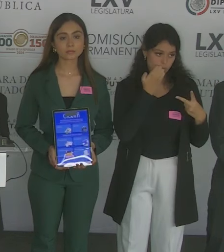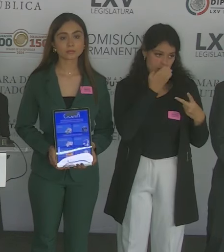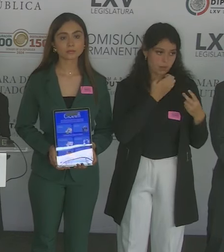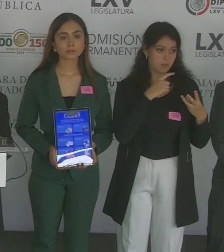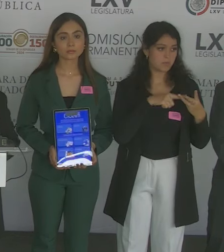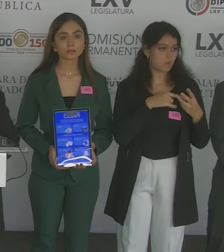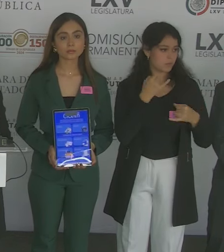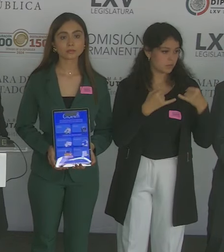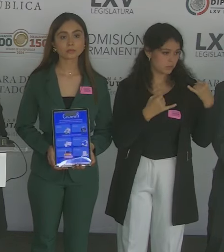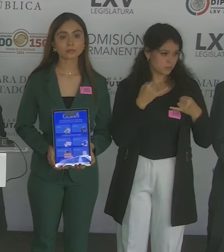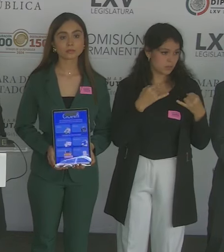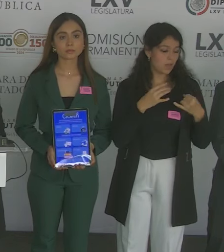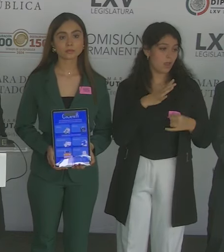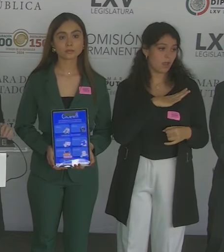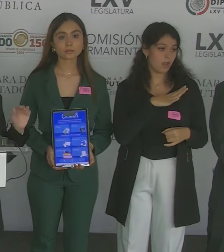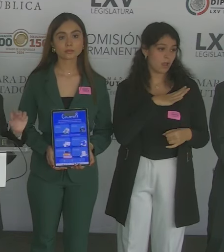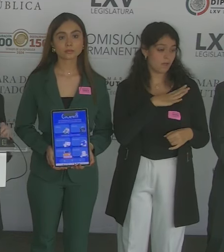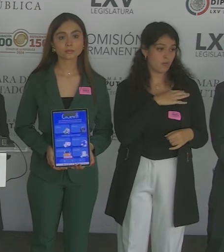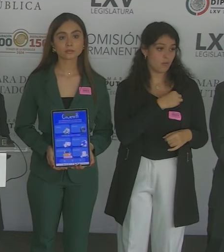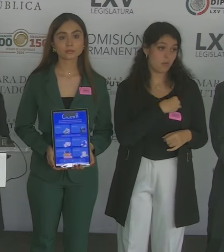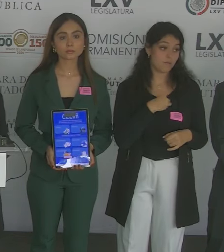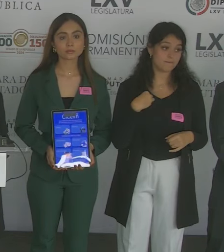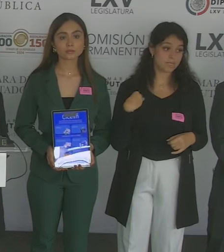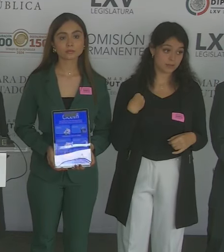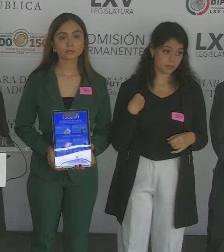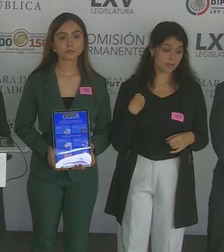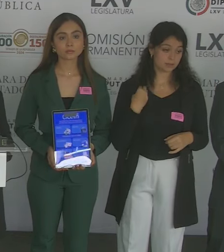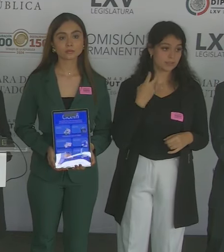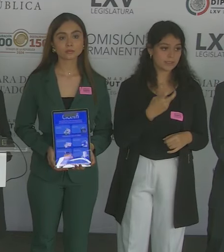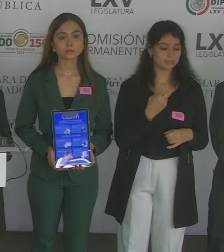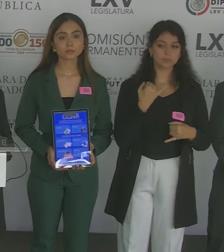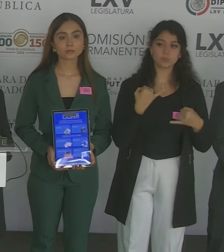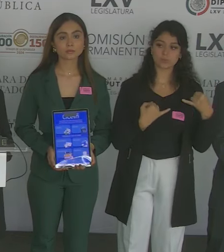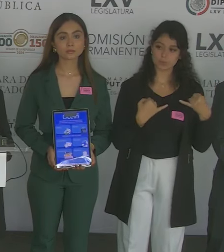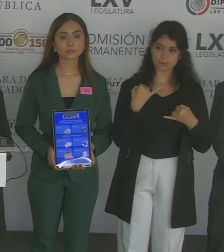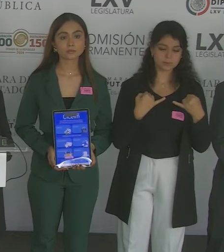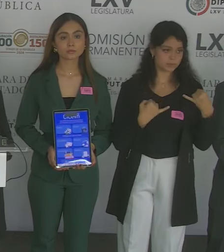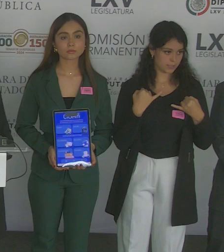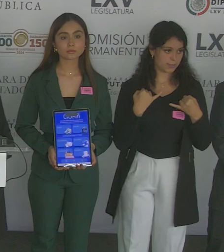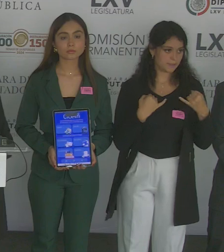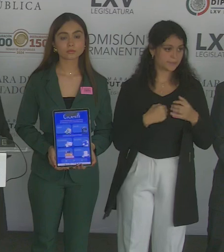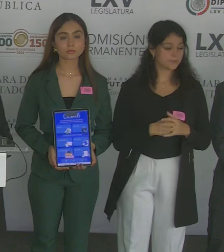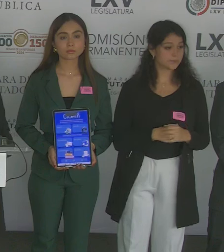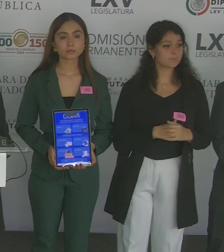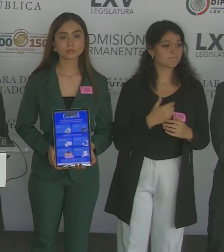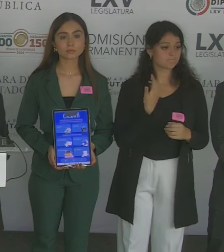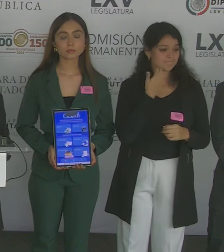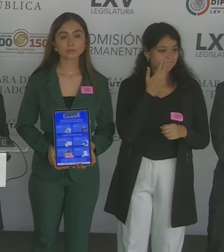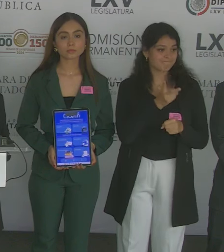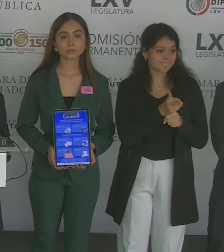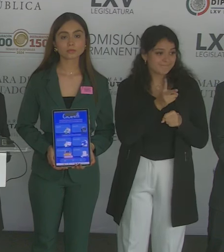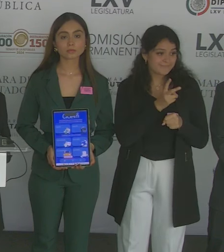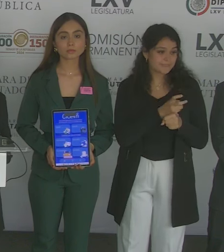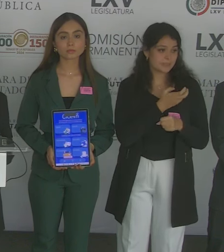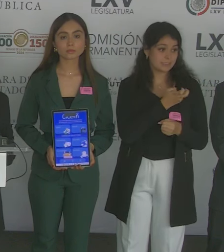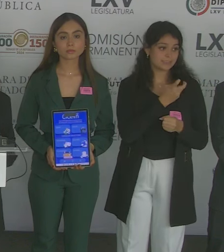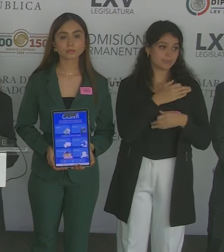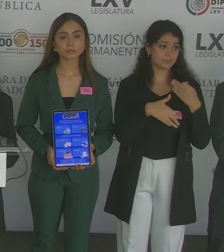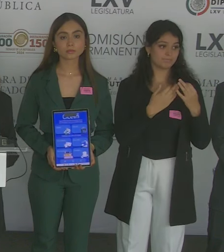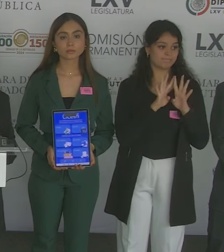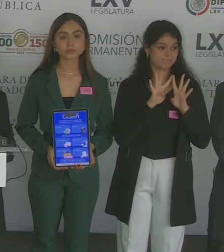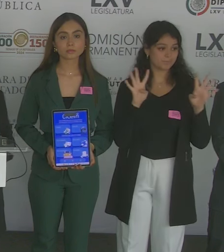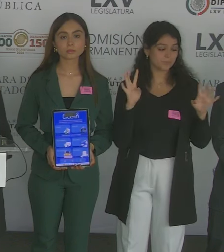lo que tiene que ver con la obligatoriedad de sus juicios invité a esta conferencia a un grupo de